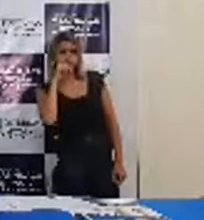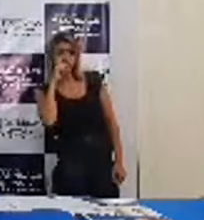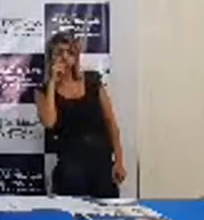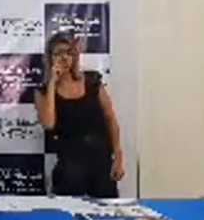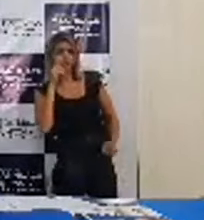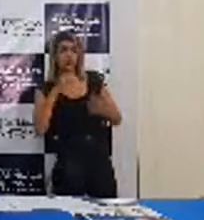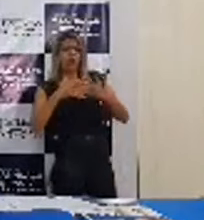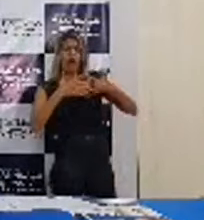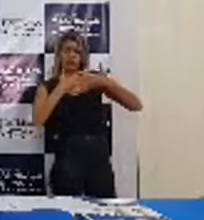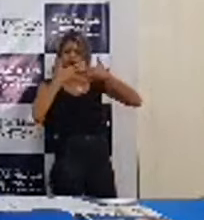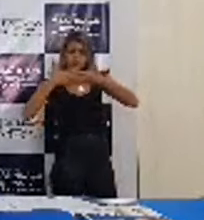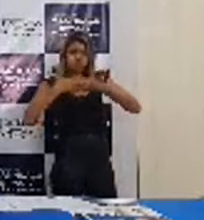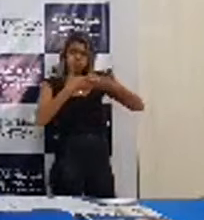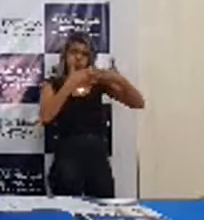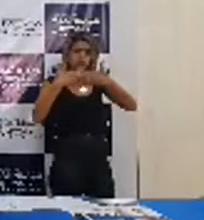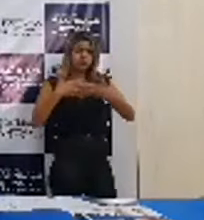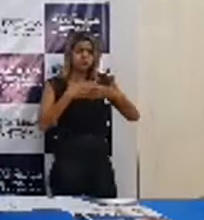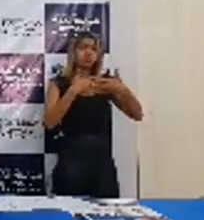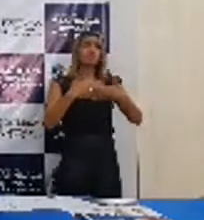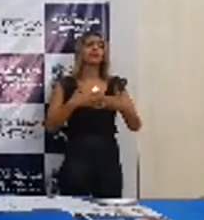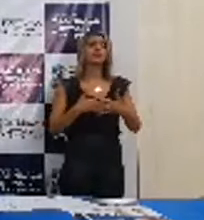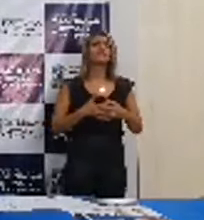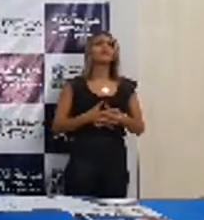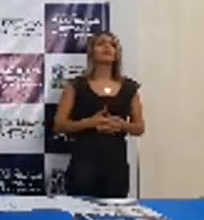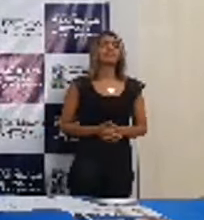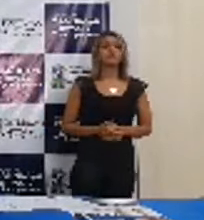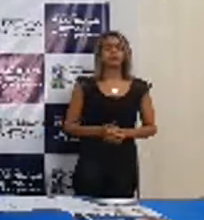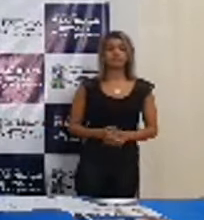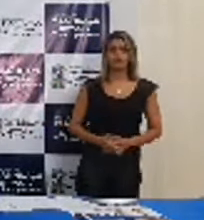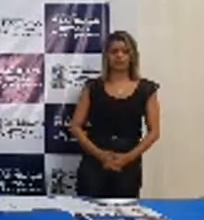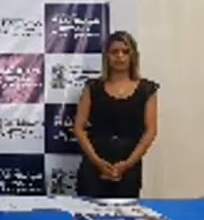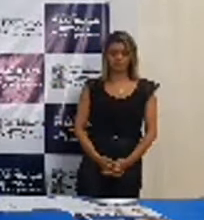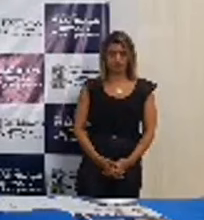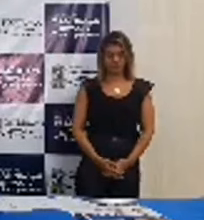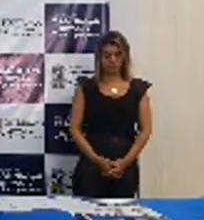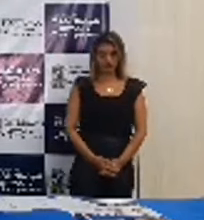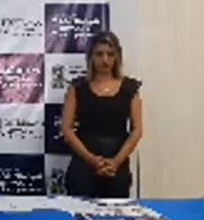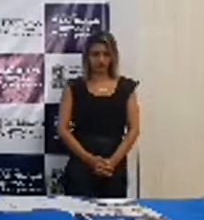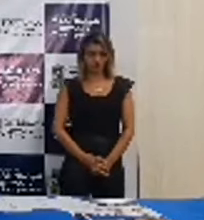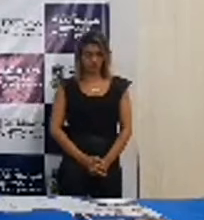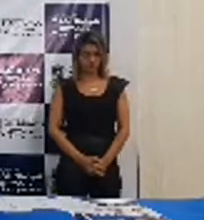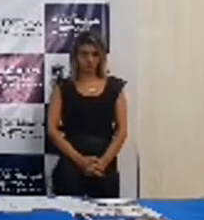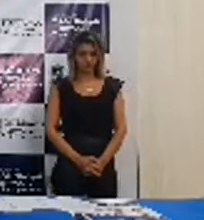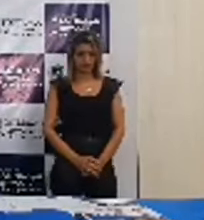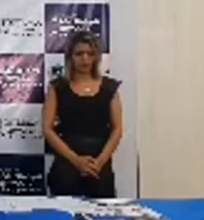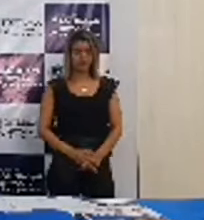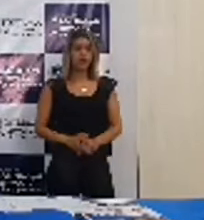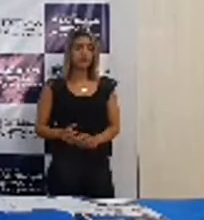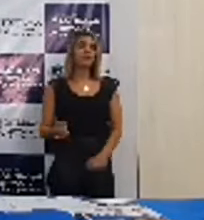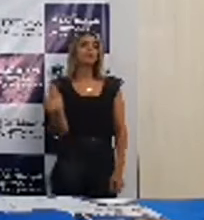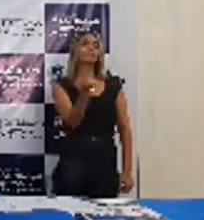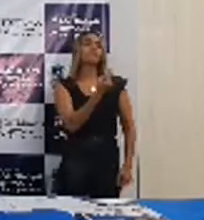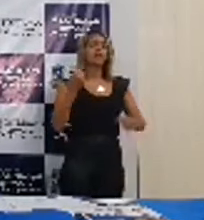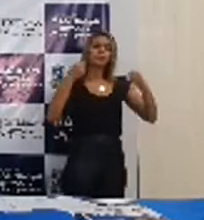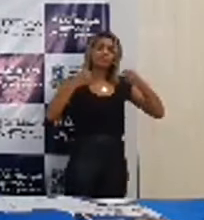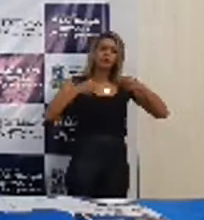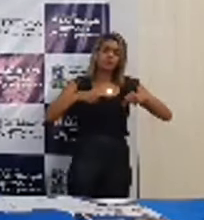ter briga e tratar mal o fiscal. Vocês viram até a reportagem esses dias na Rede Globo divulgando isso. Então a gente precisa hoje é